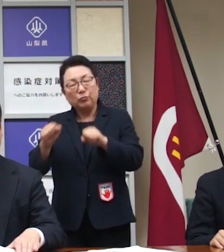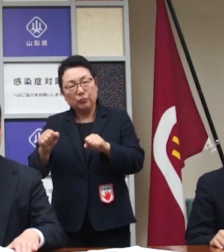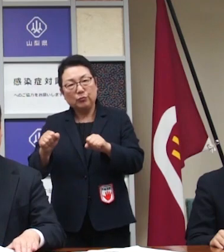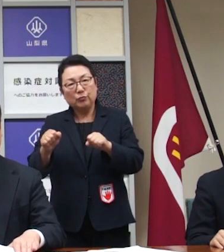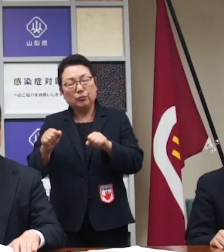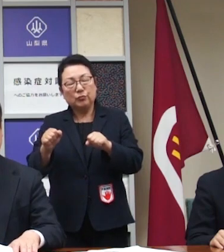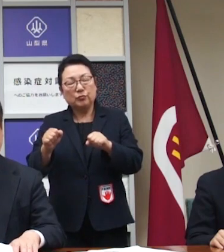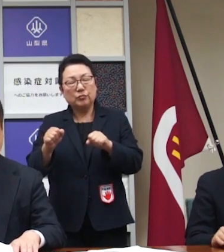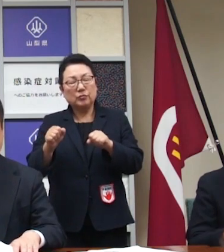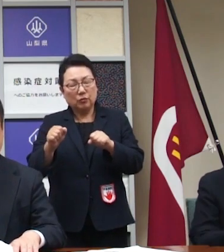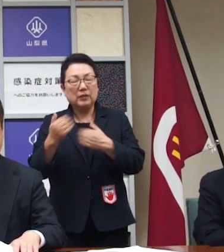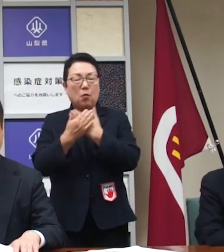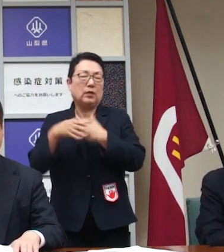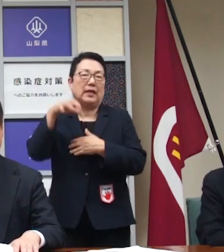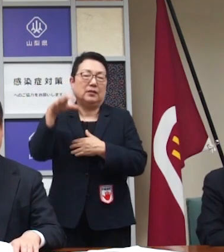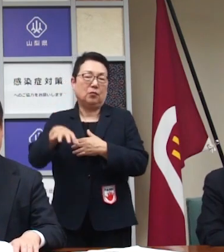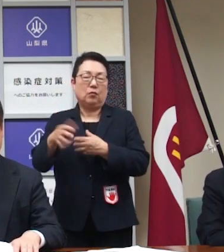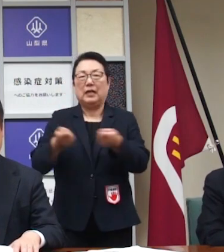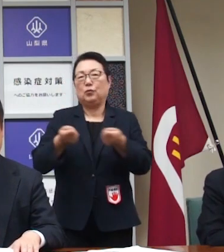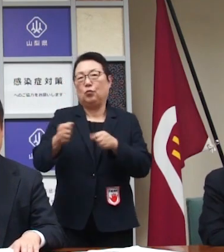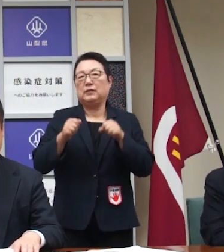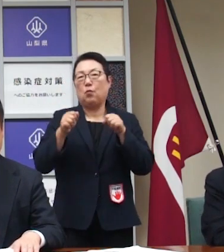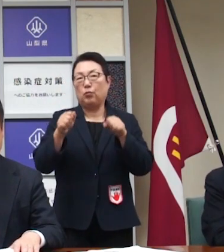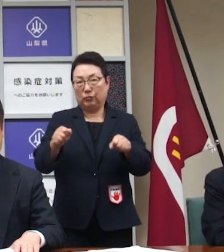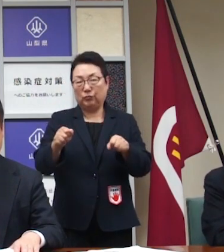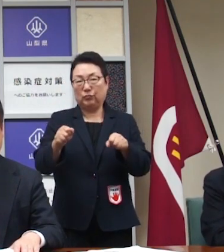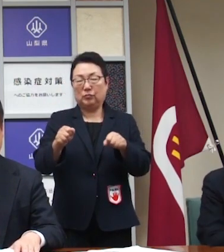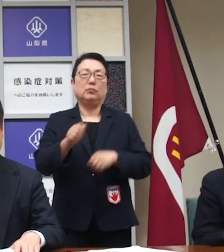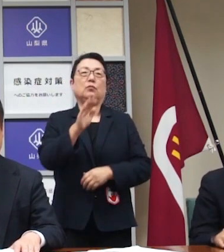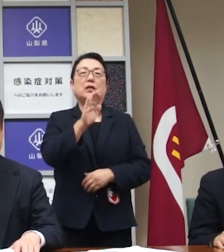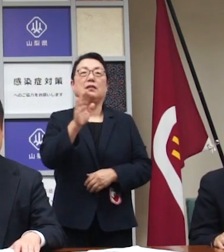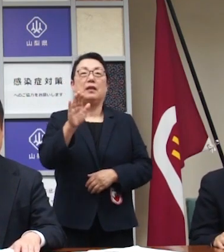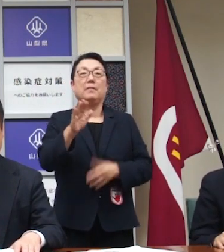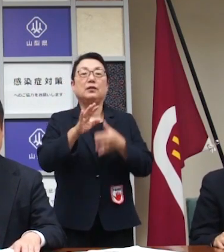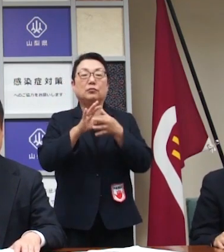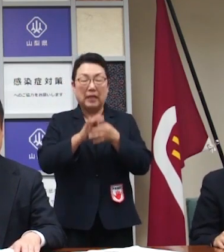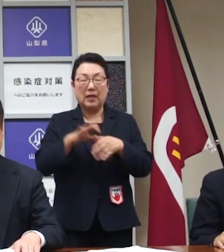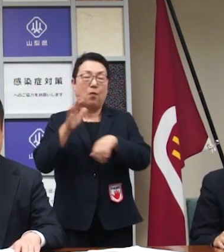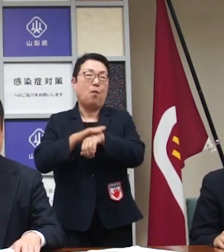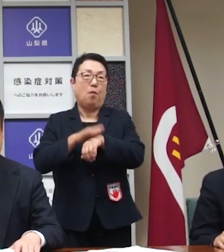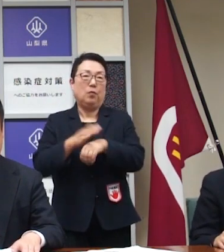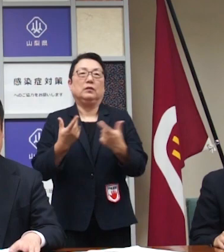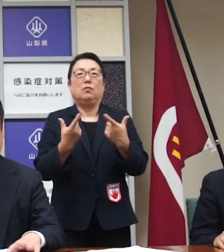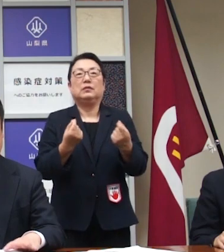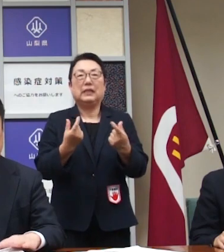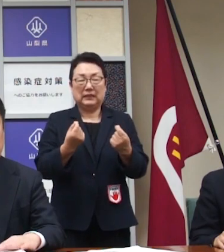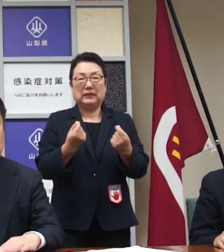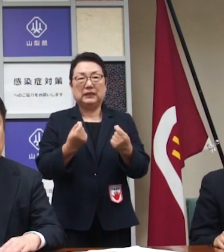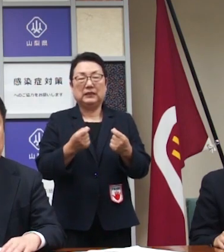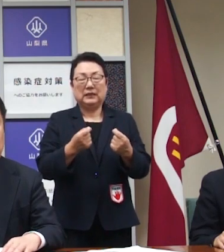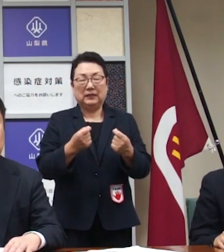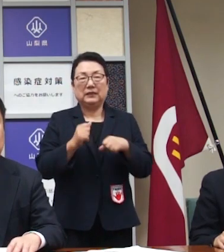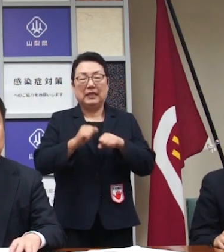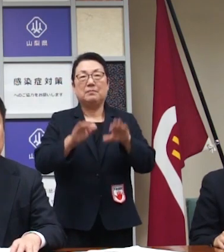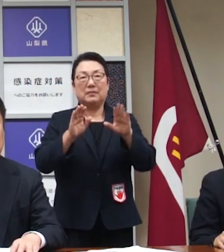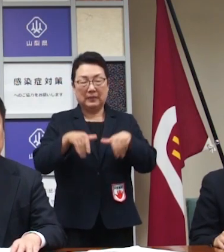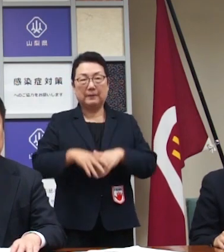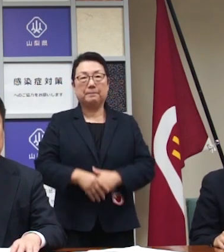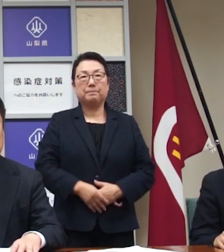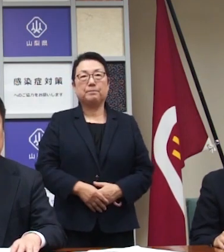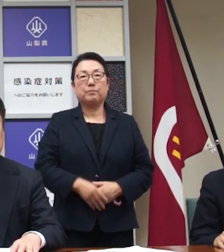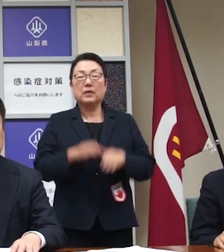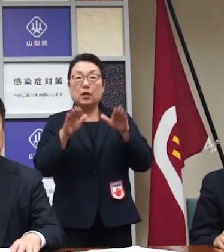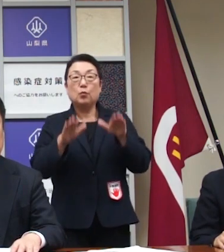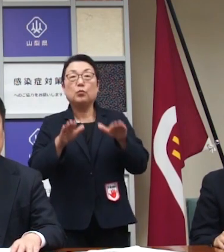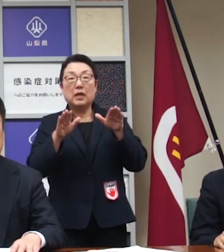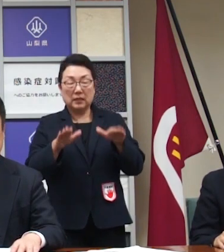ように、保健所の方で調整をするということをやっています。でそれと同じことを今回も実証しています。 今